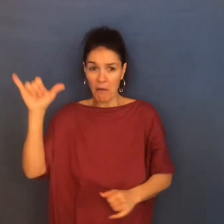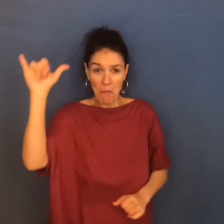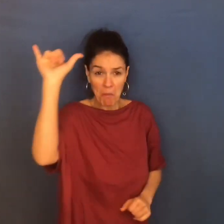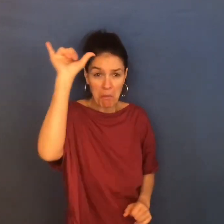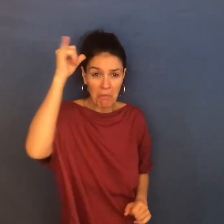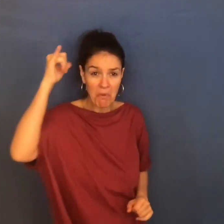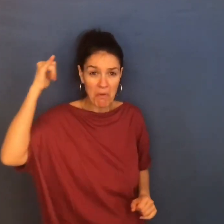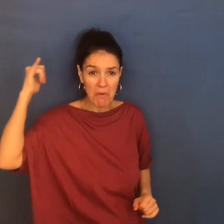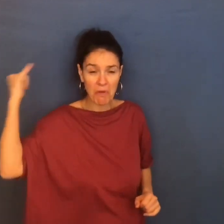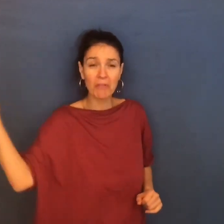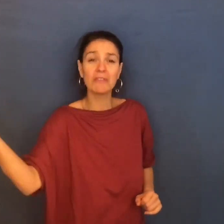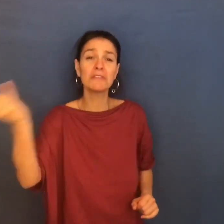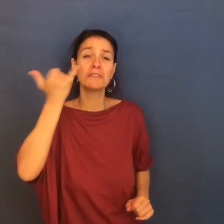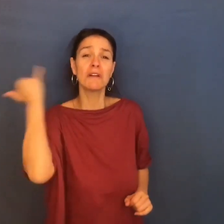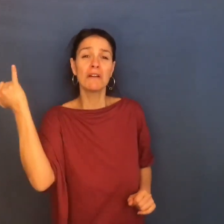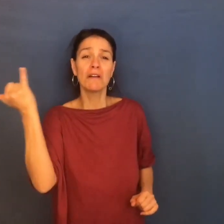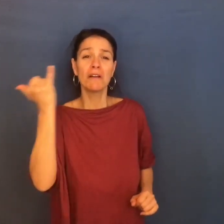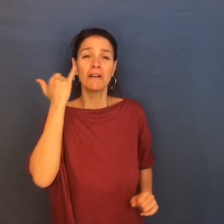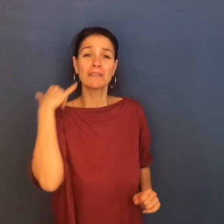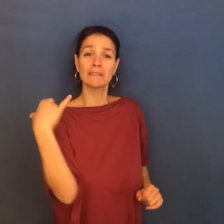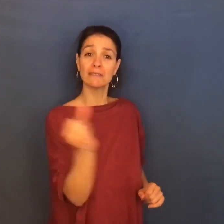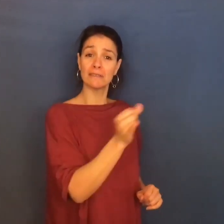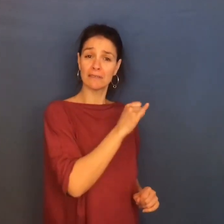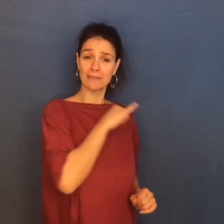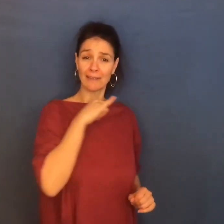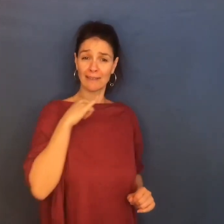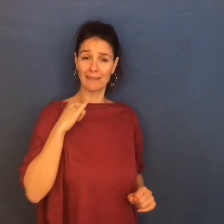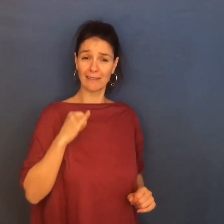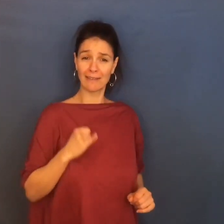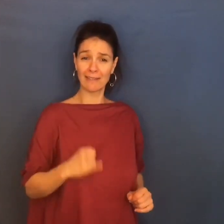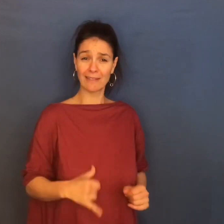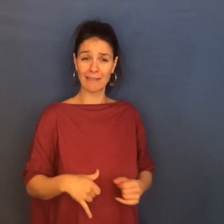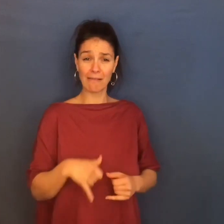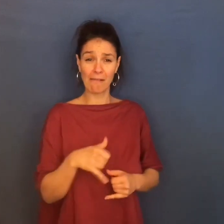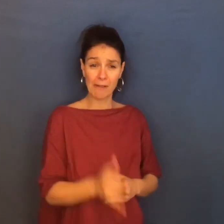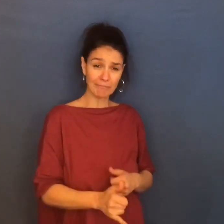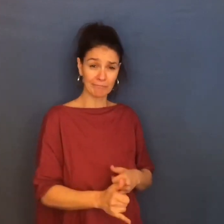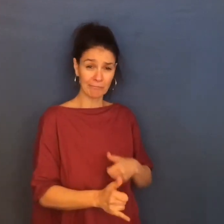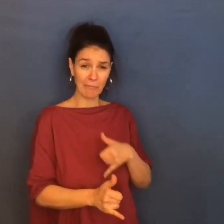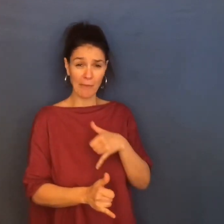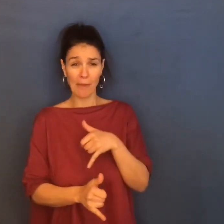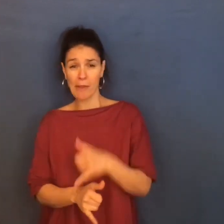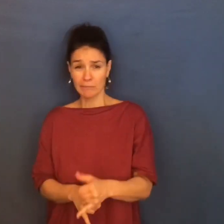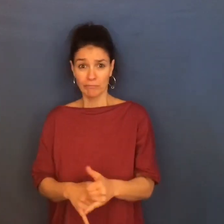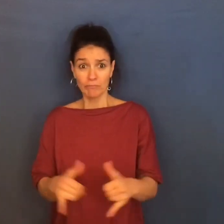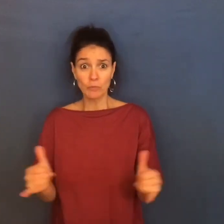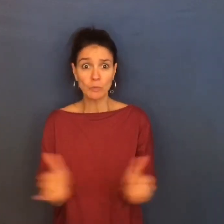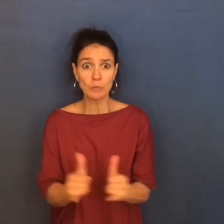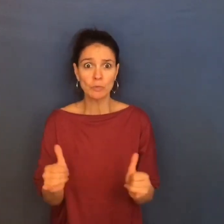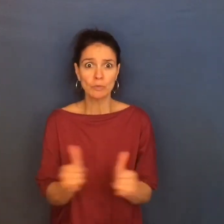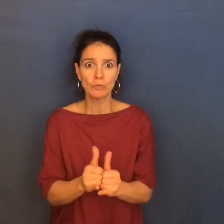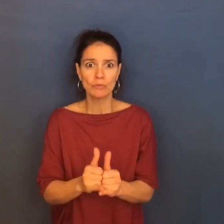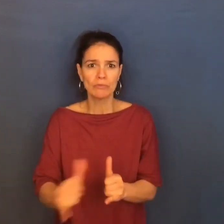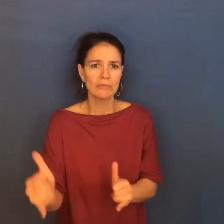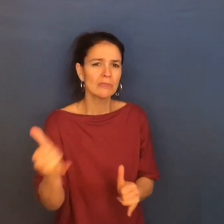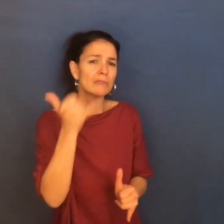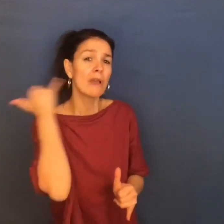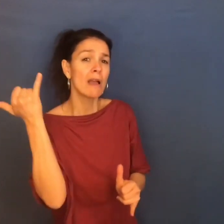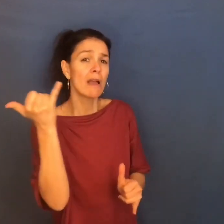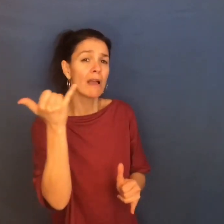un Chinois, blond et tout jaune, en talons, s'approcha d'elle.